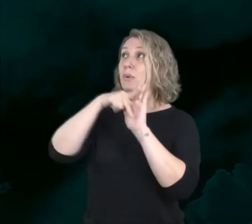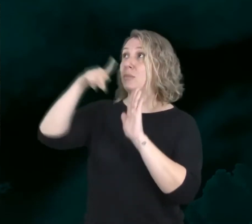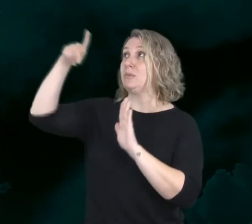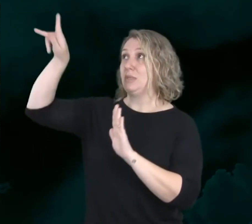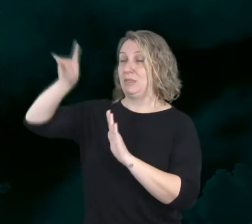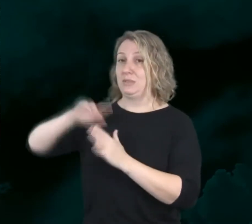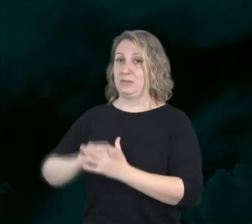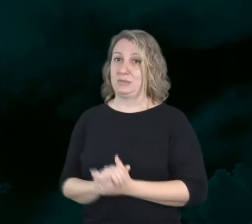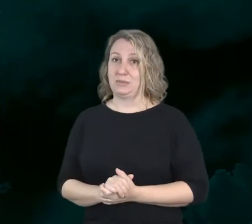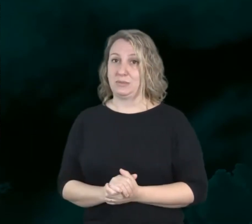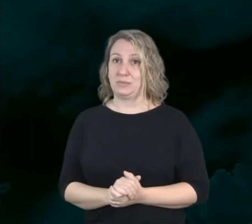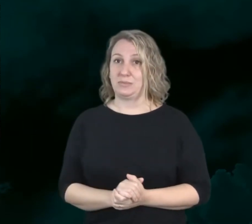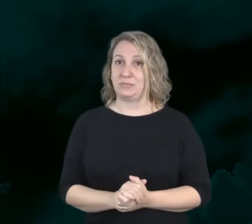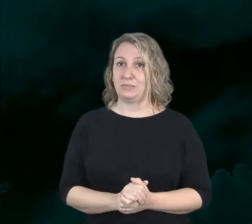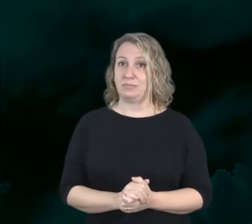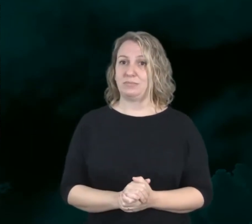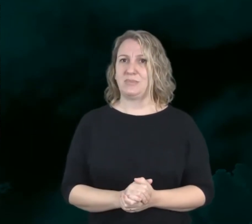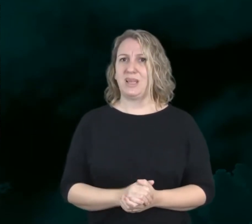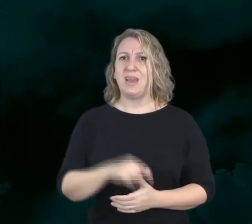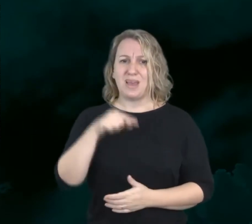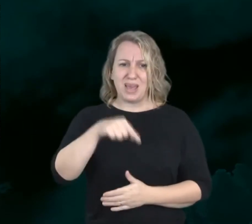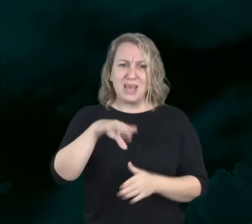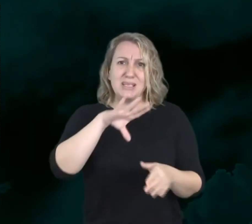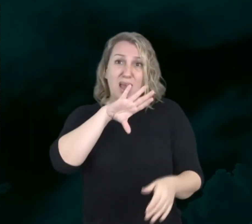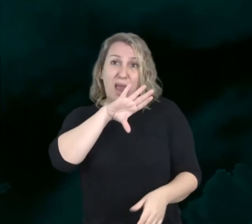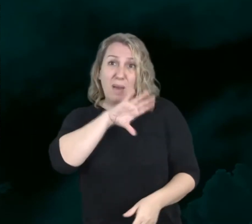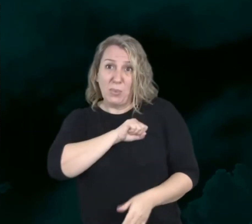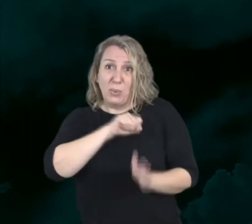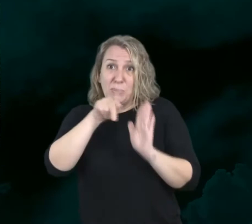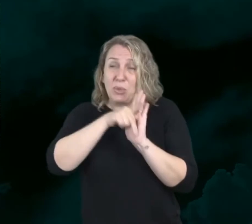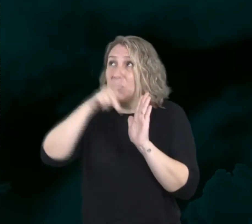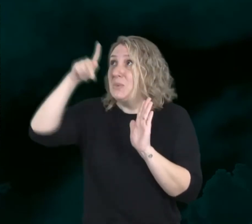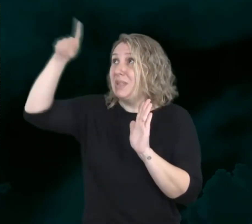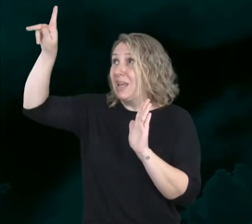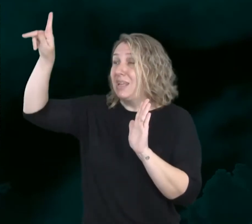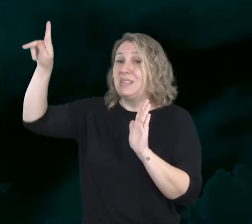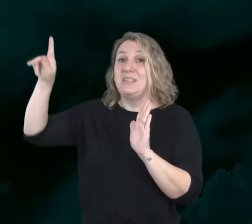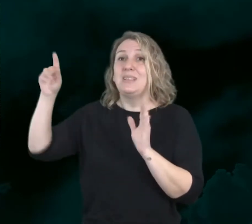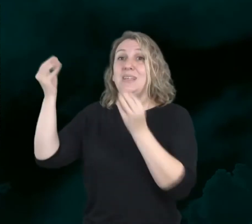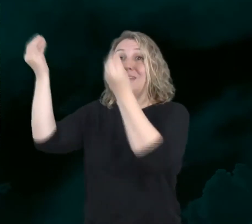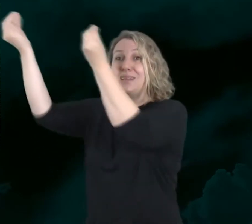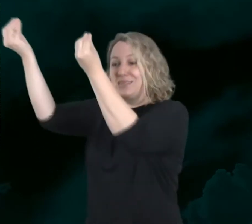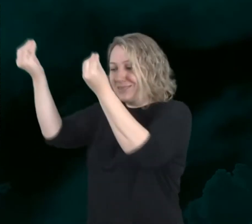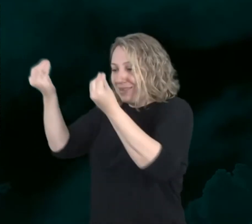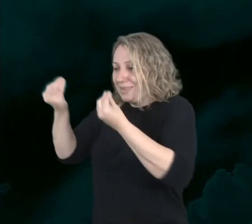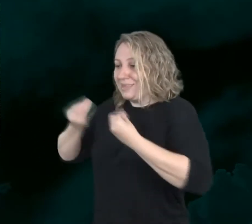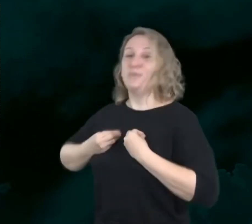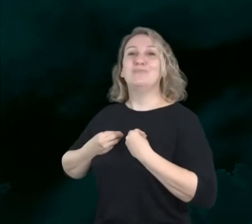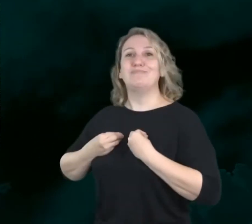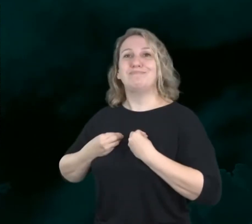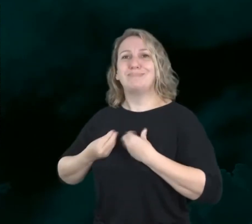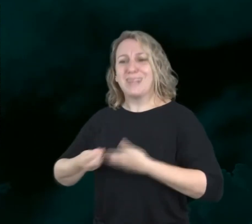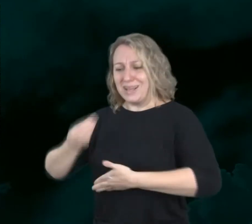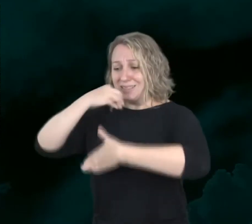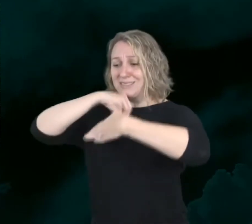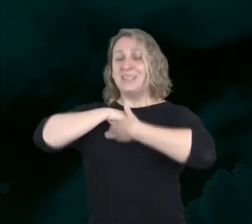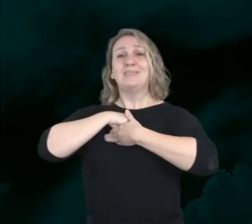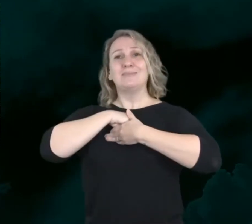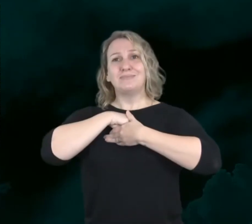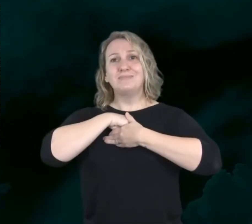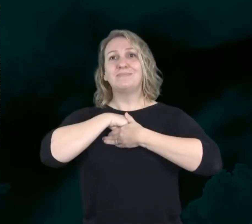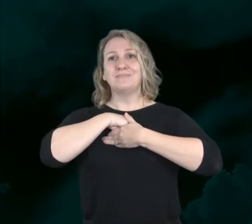queridos irmãos, entrou em nós pela sua vida, pela sua fé que entrou em nós, está